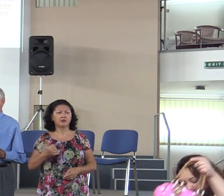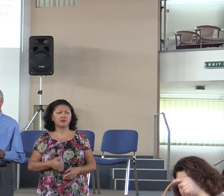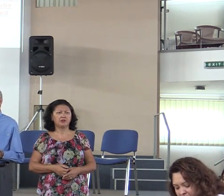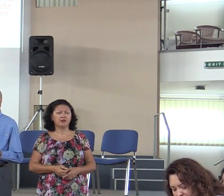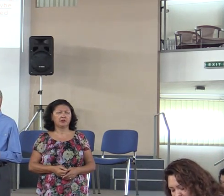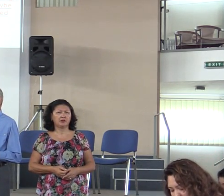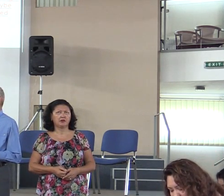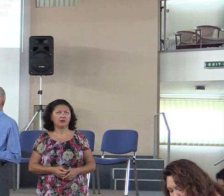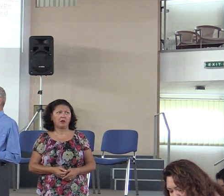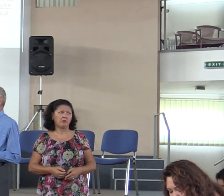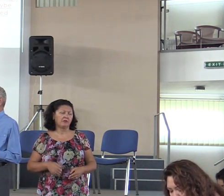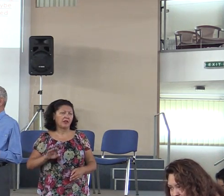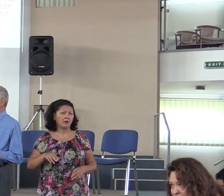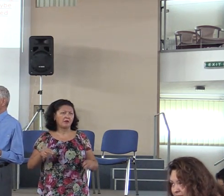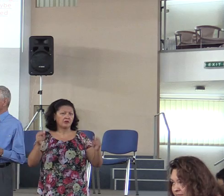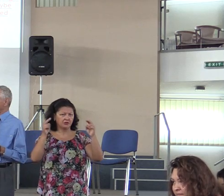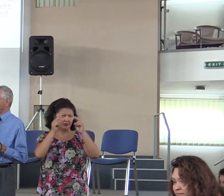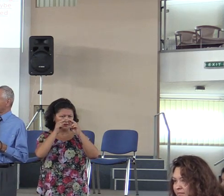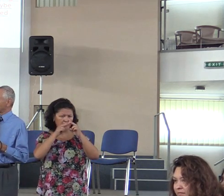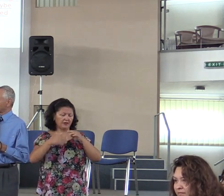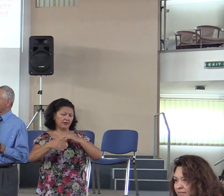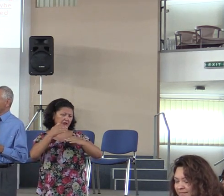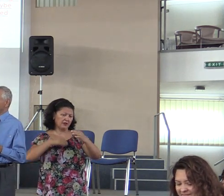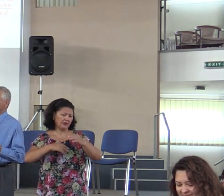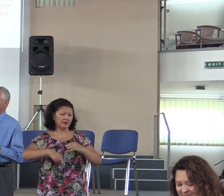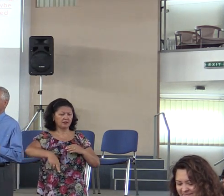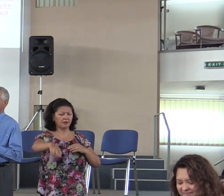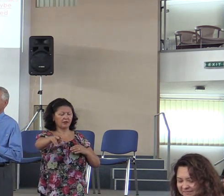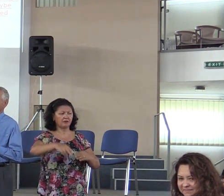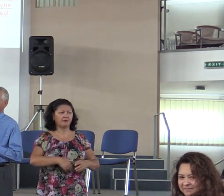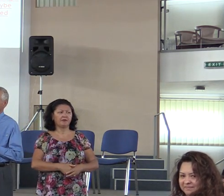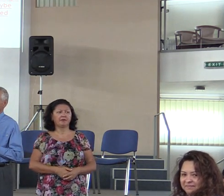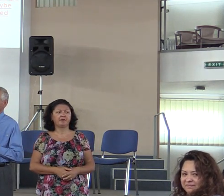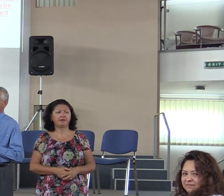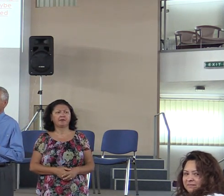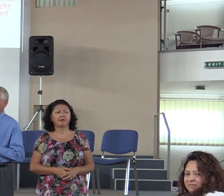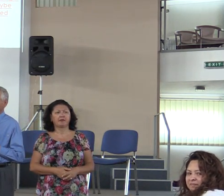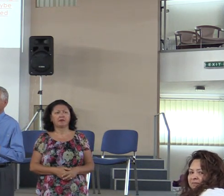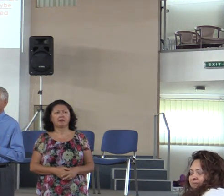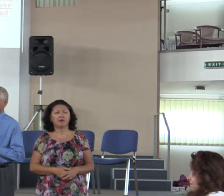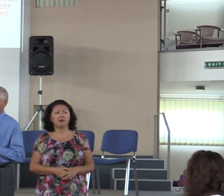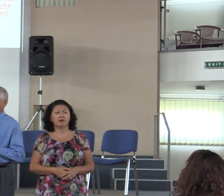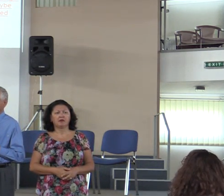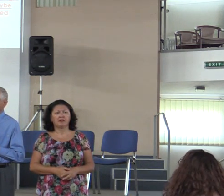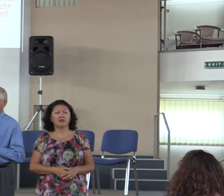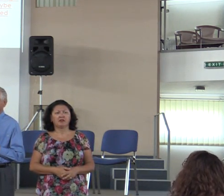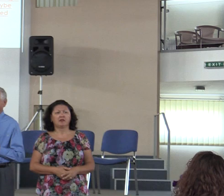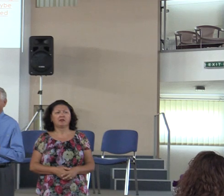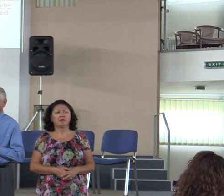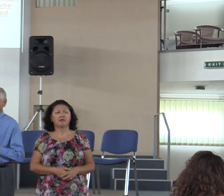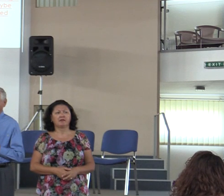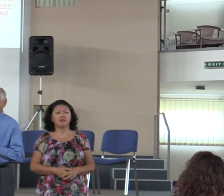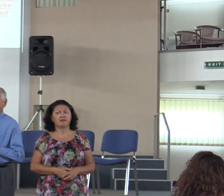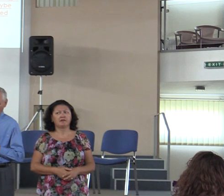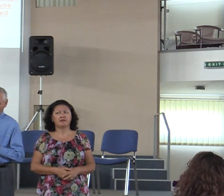avut niște întâlniri chiar înainte să plecăm. And on that church I found a Bible verse that really meant